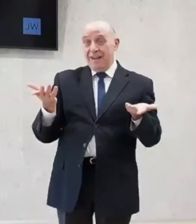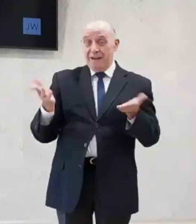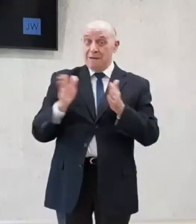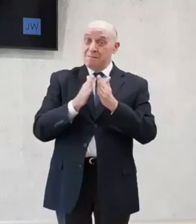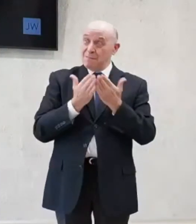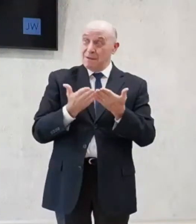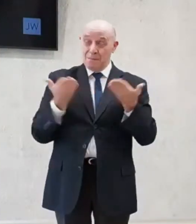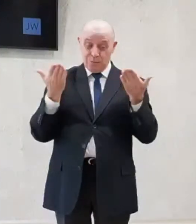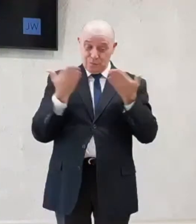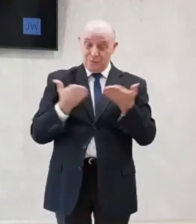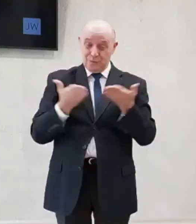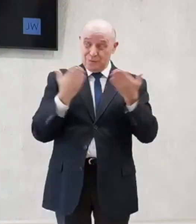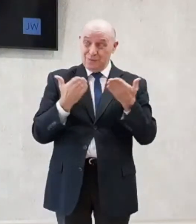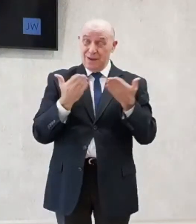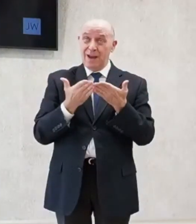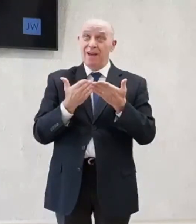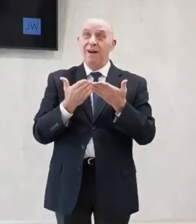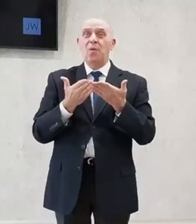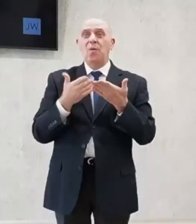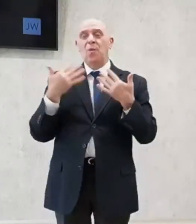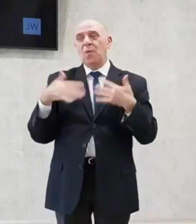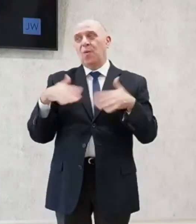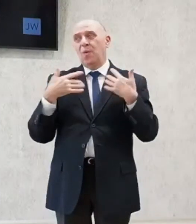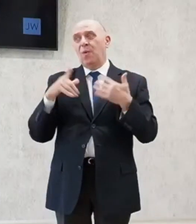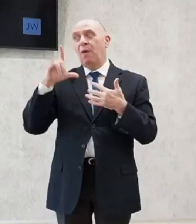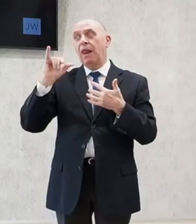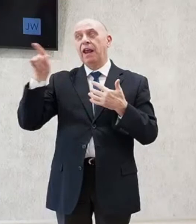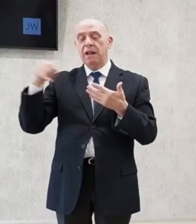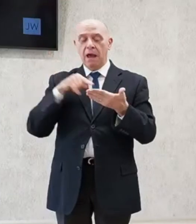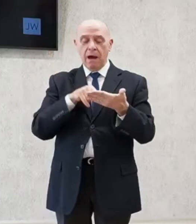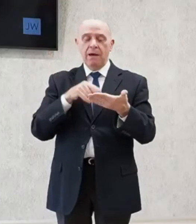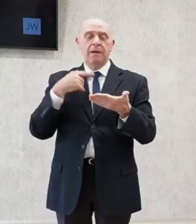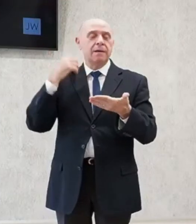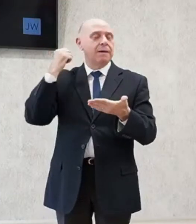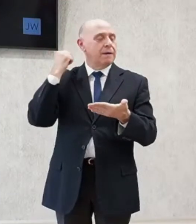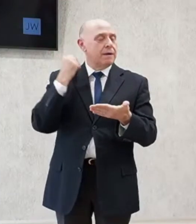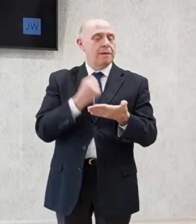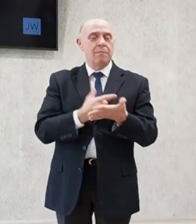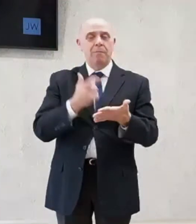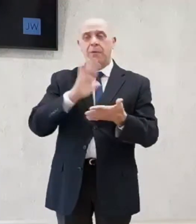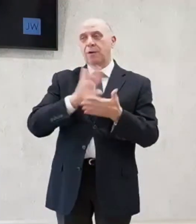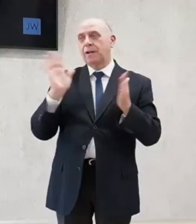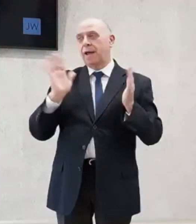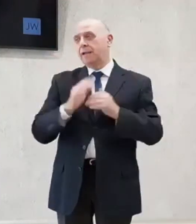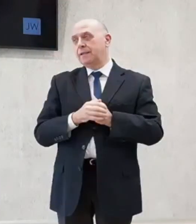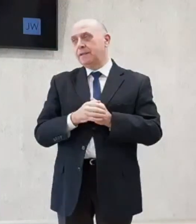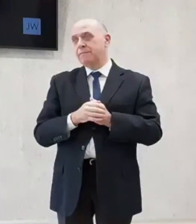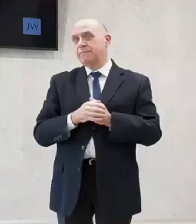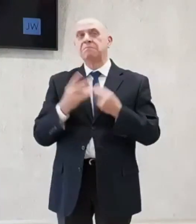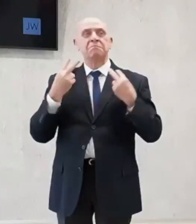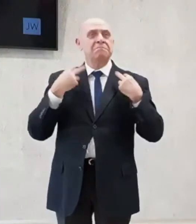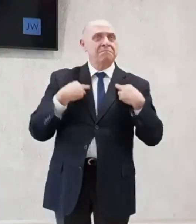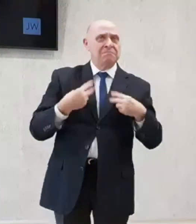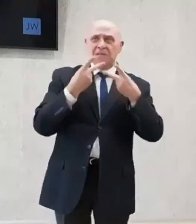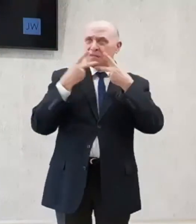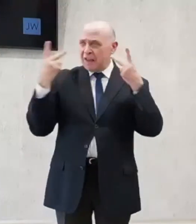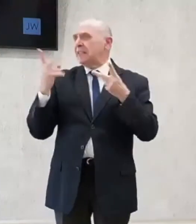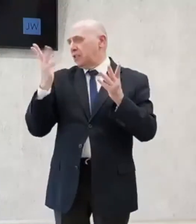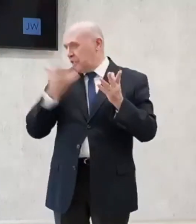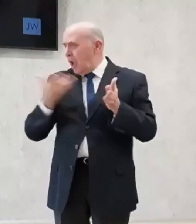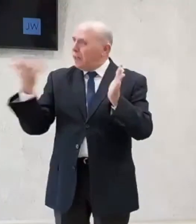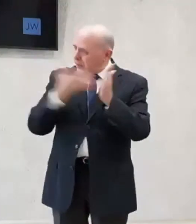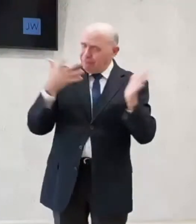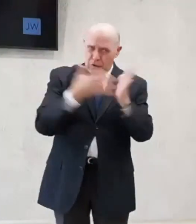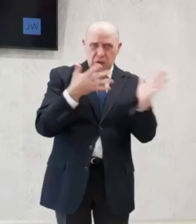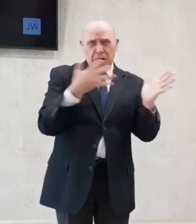per lei era qualche cosa di veramente importante lei viveva una vita felice nonostante le